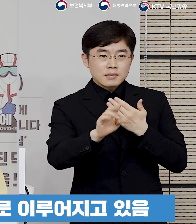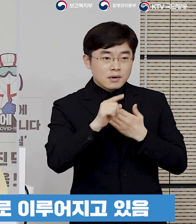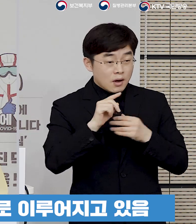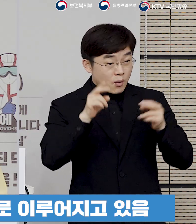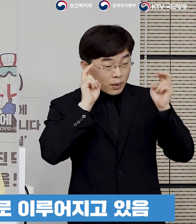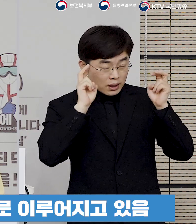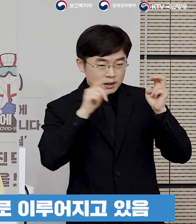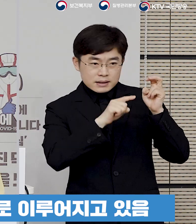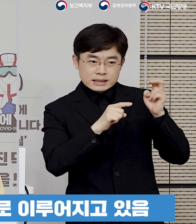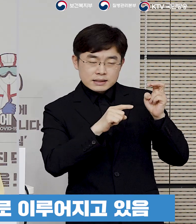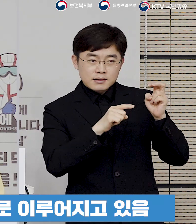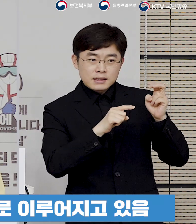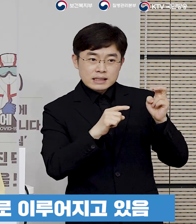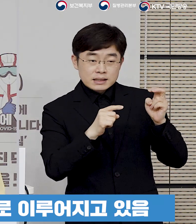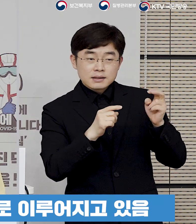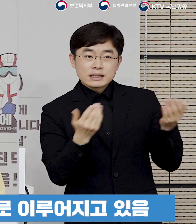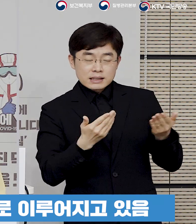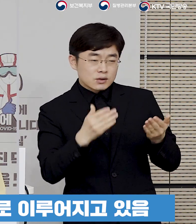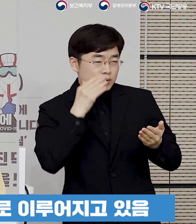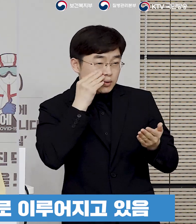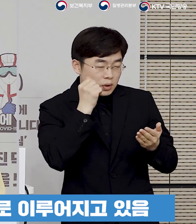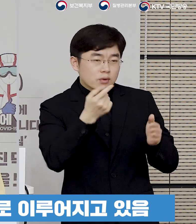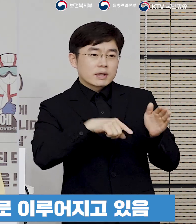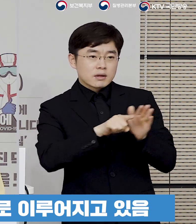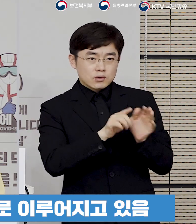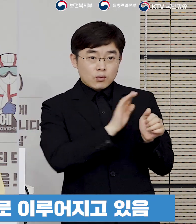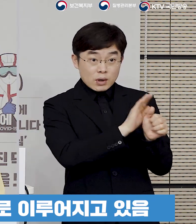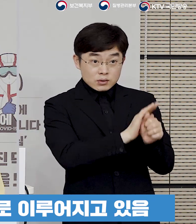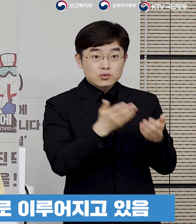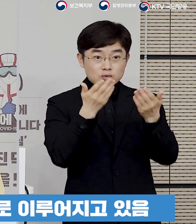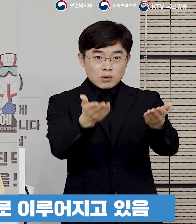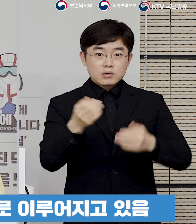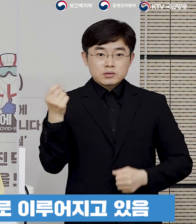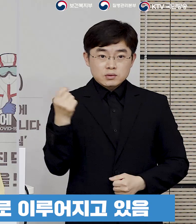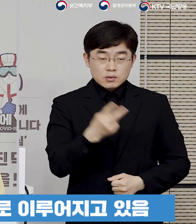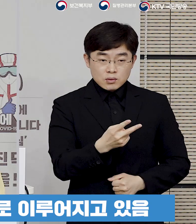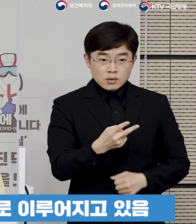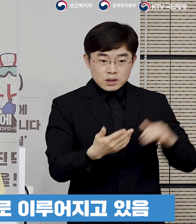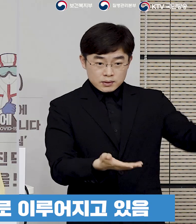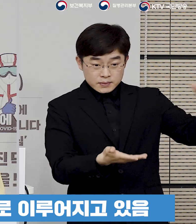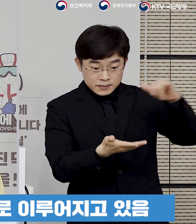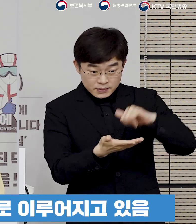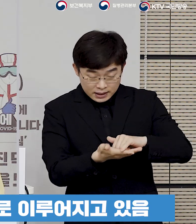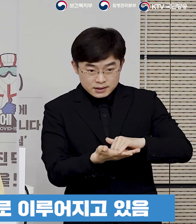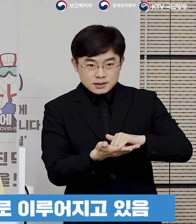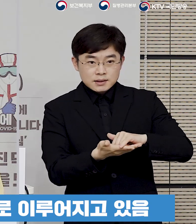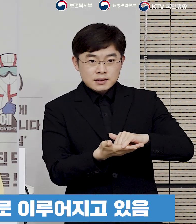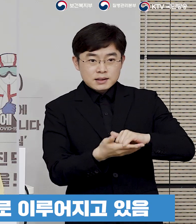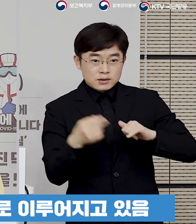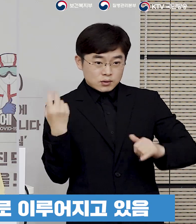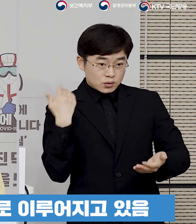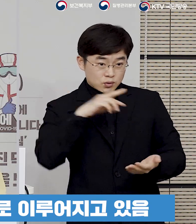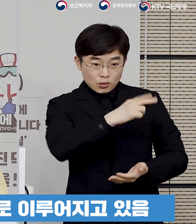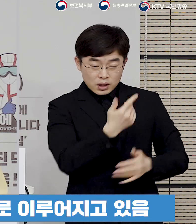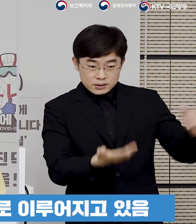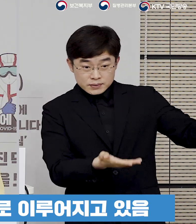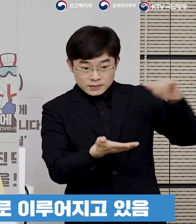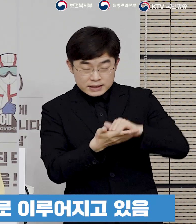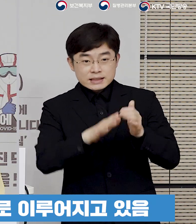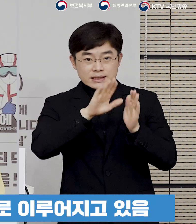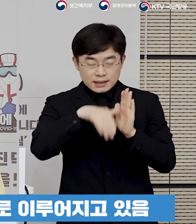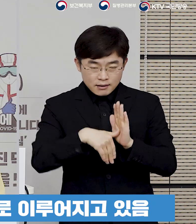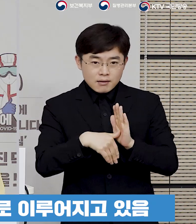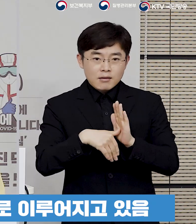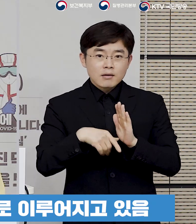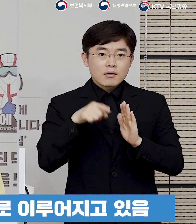어떤 내용들에 따라서 저희가 기업 활동들이 제한적으로 이루어지고, 또 국내에 이제 들어왔을 때는 능동